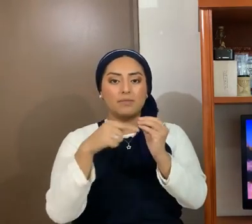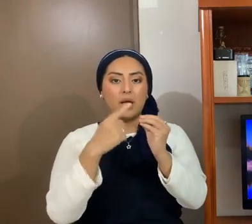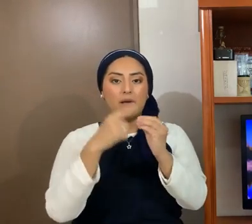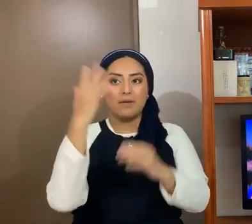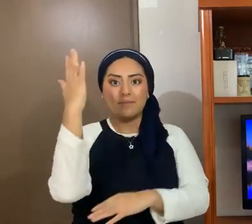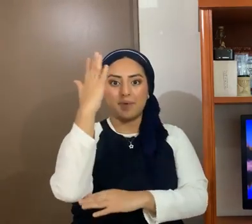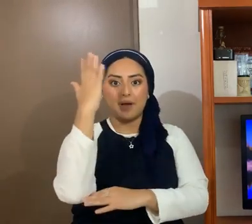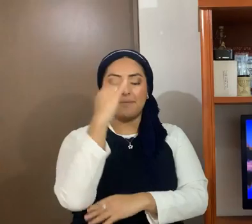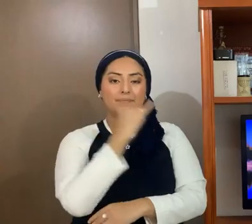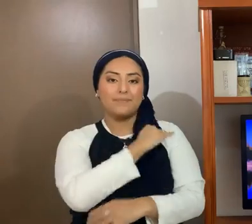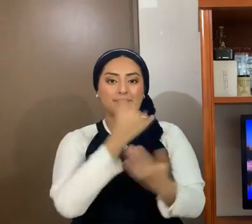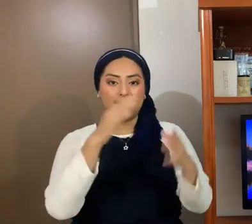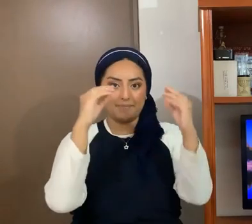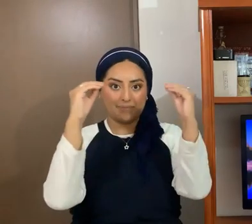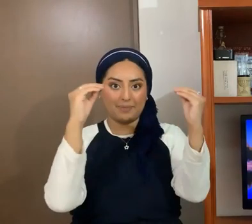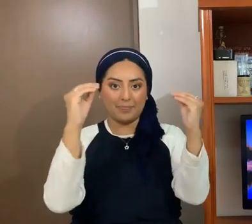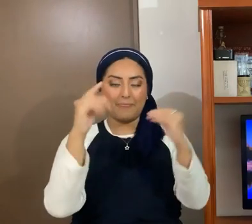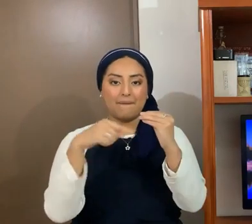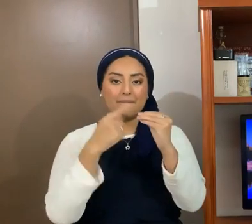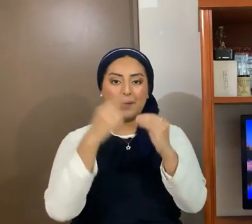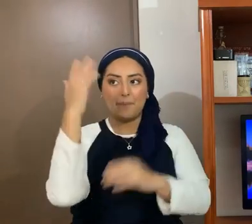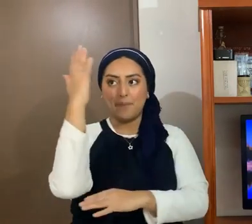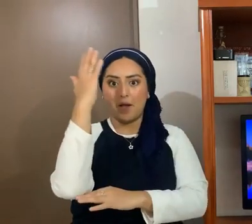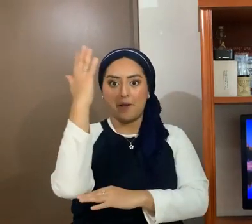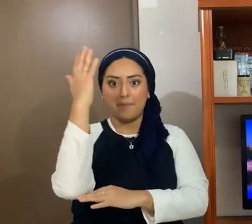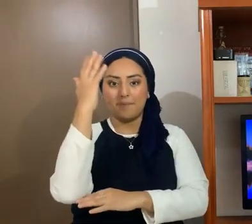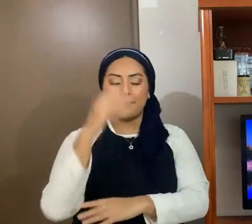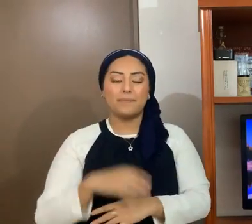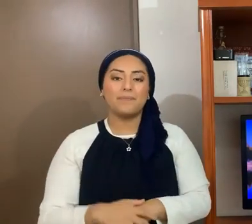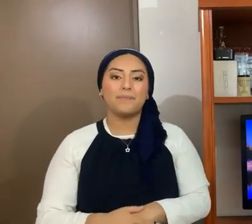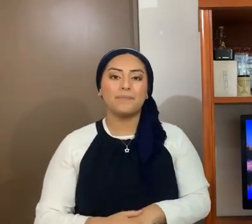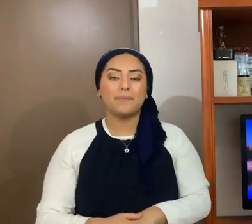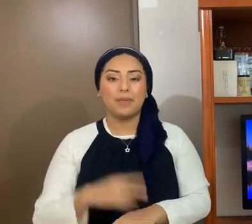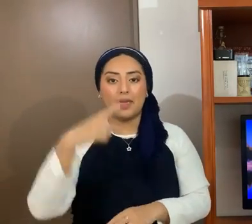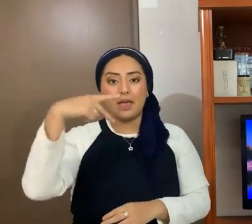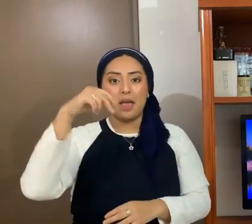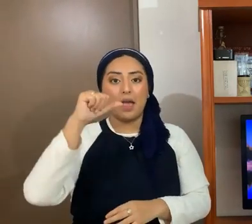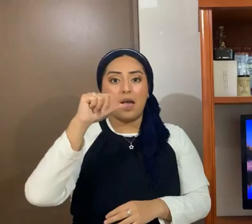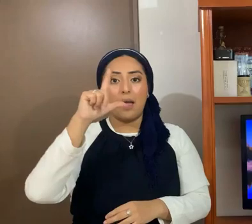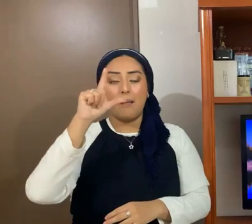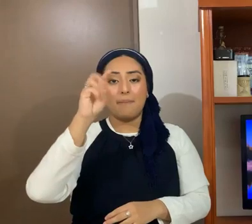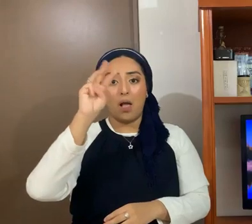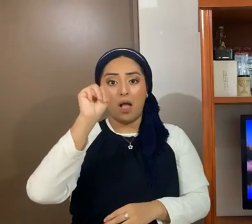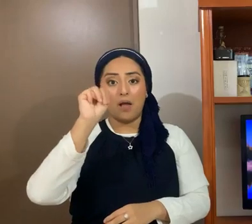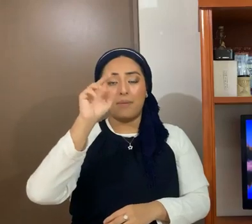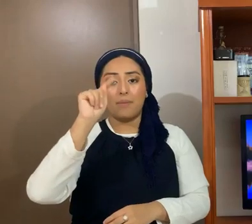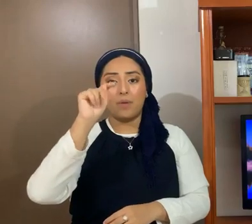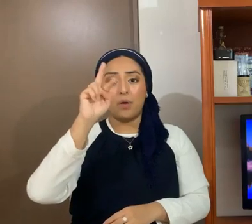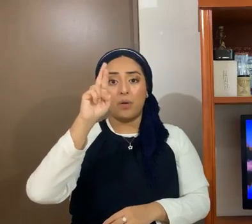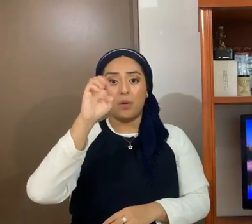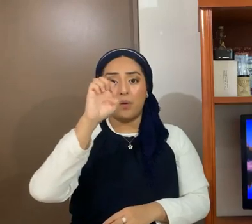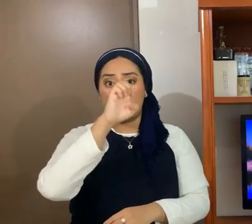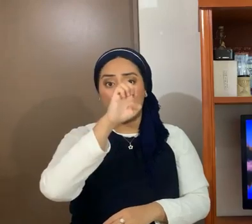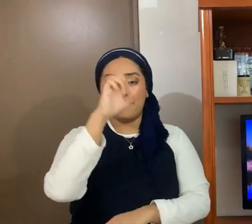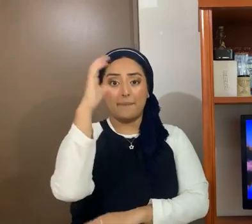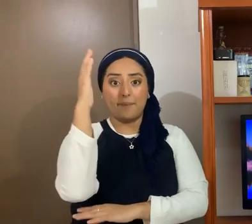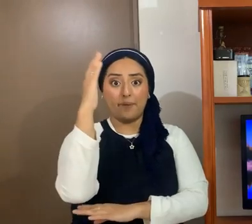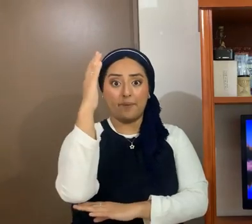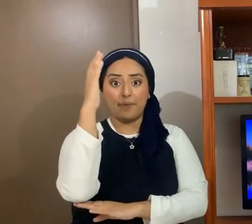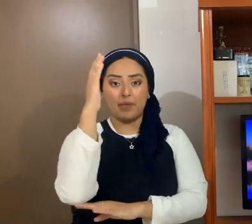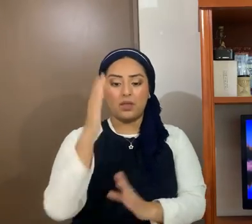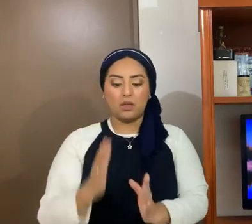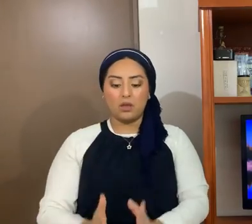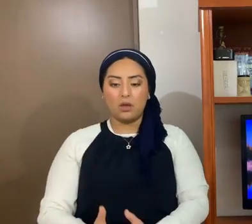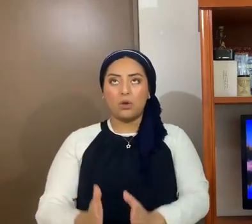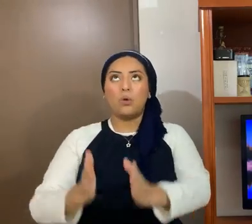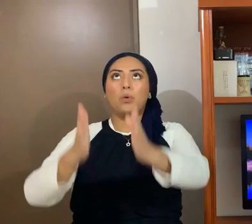canal, ministrado por nuestro amado Naví. La palmera es una columna, es así